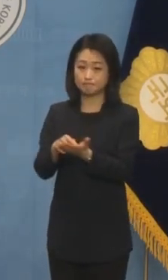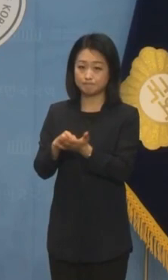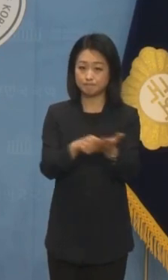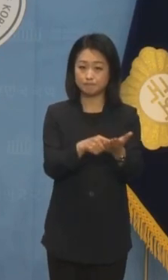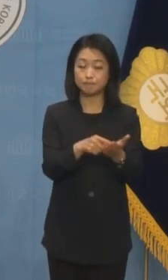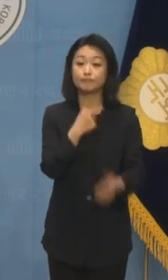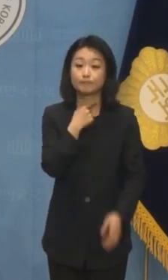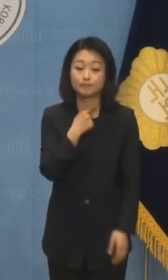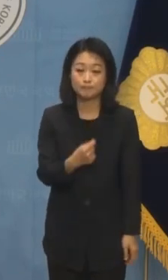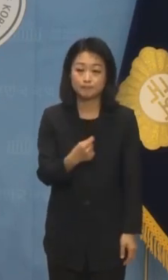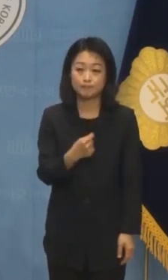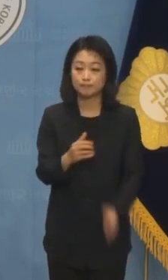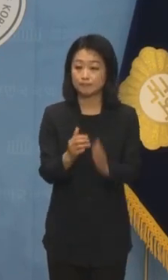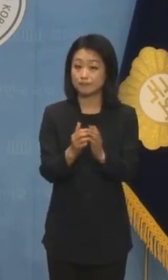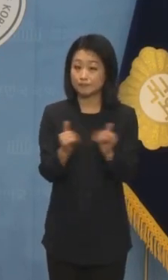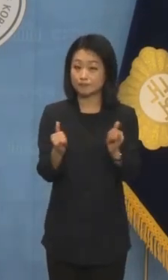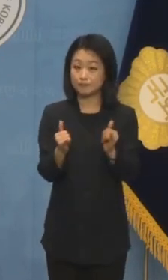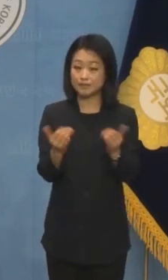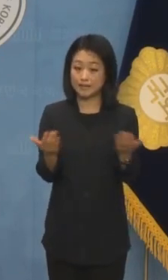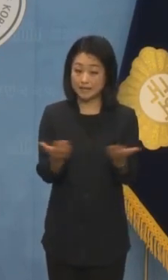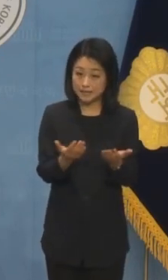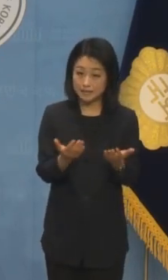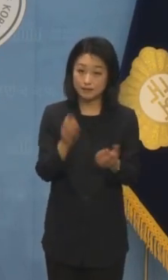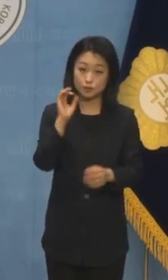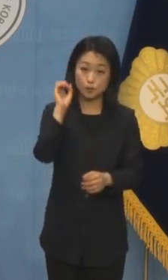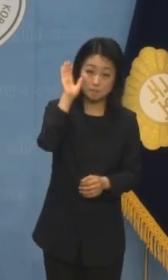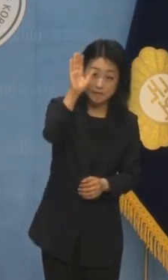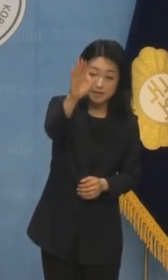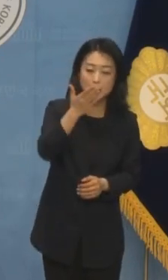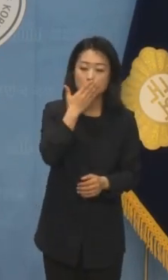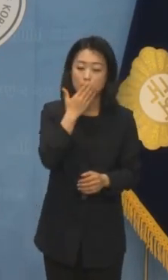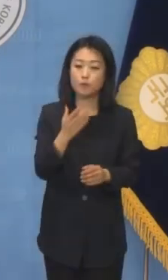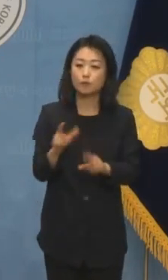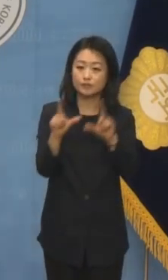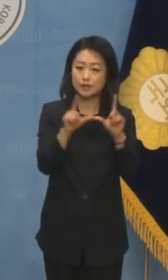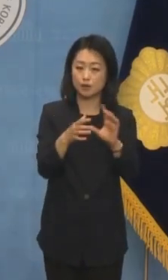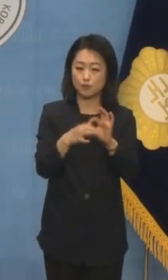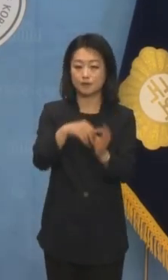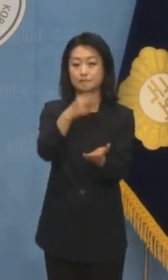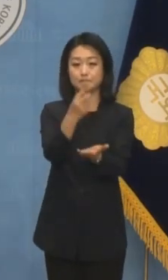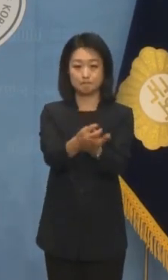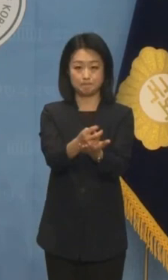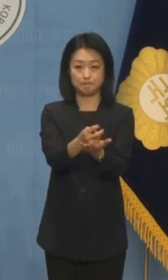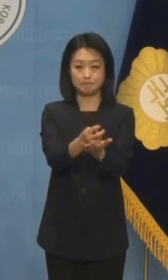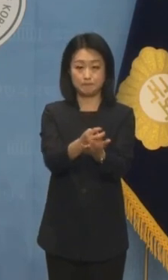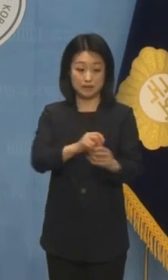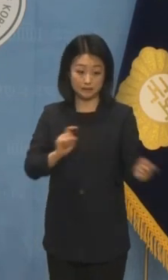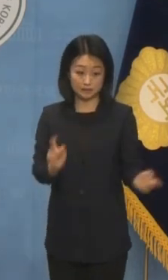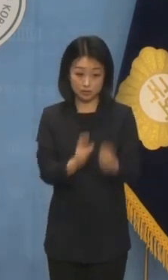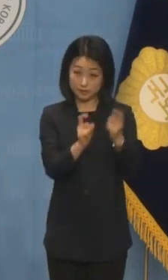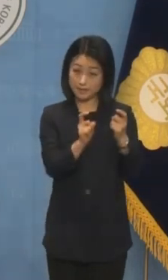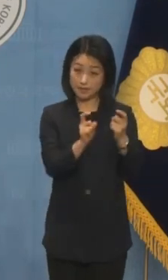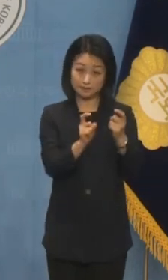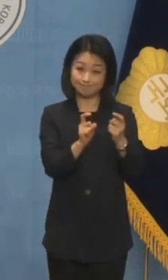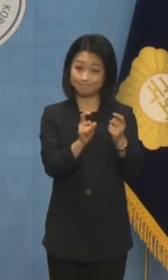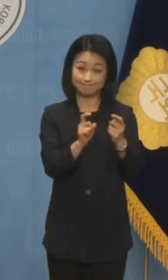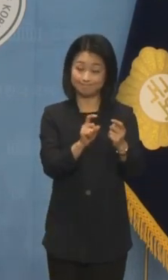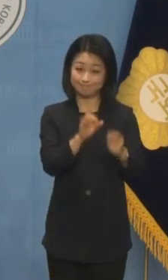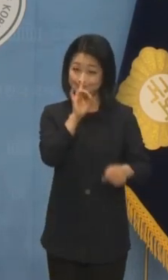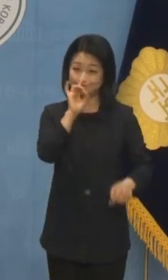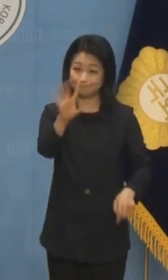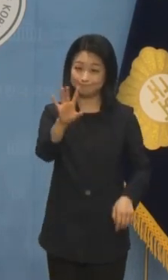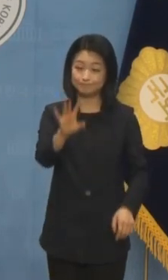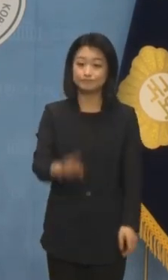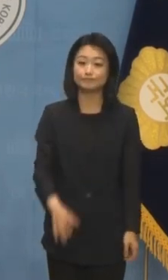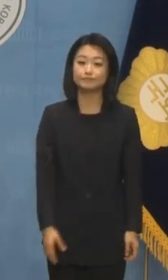추진입니다. 국민의 미래 먹거리와 민생 관련 입법은 정쟁의 대상이 될 수가